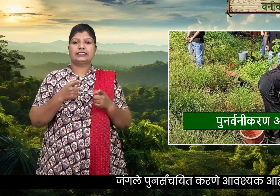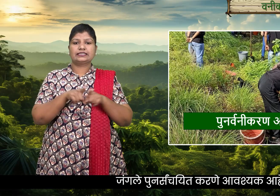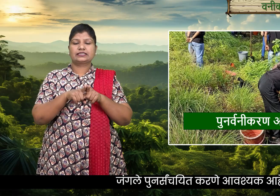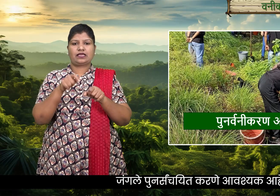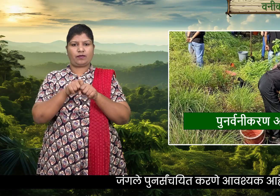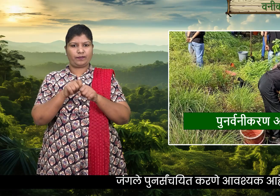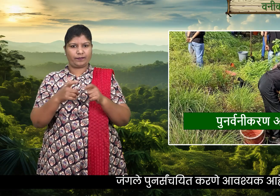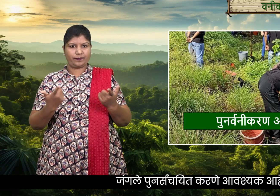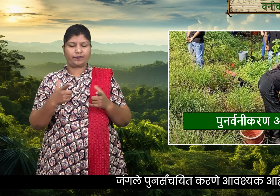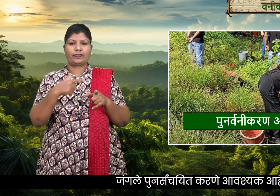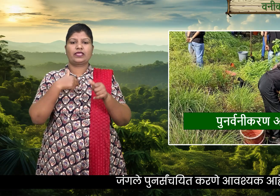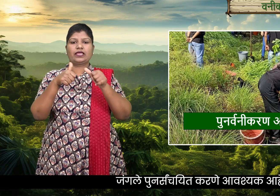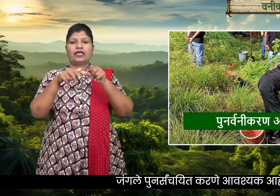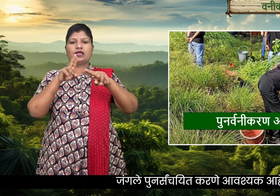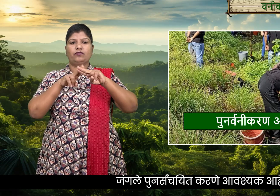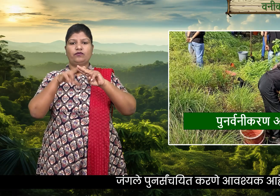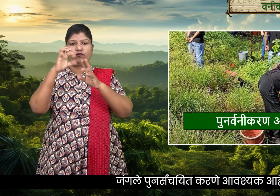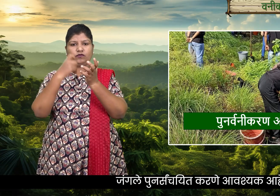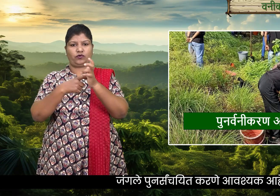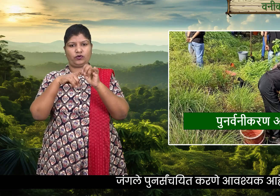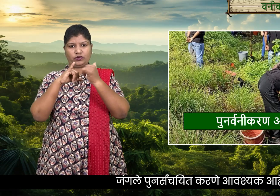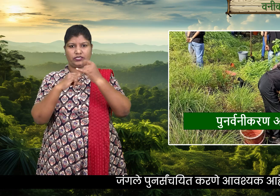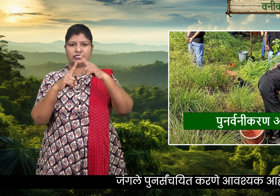जंगले पुनर्संचित करणे आवश्यक आहे.